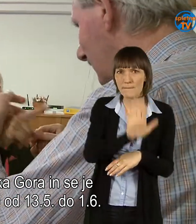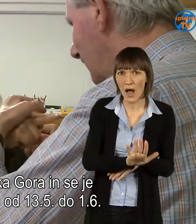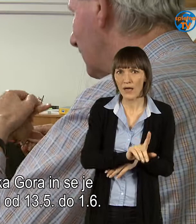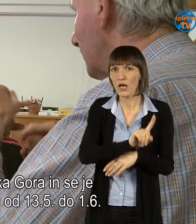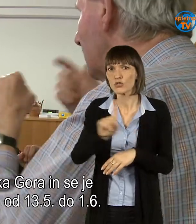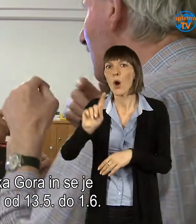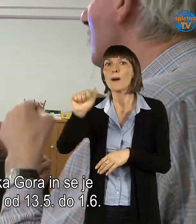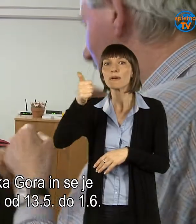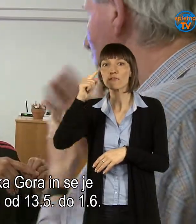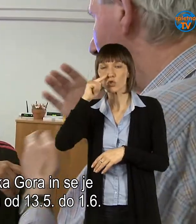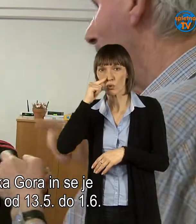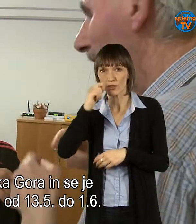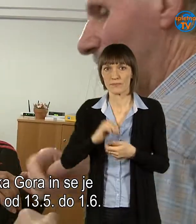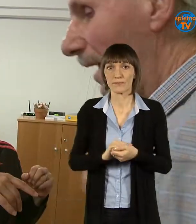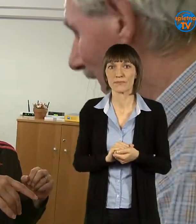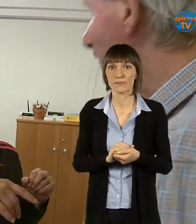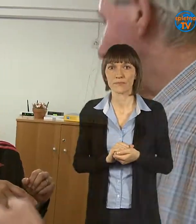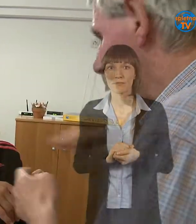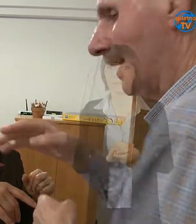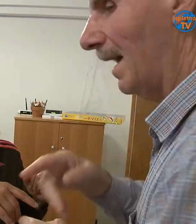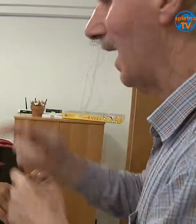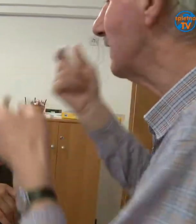5. do 1. 6.